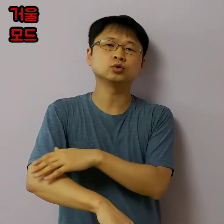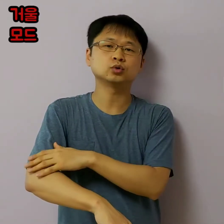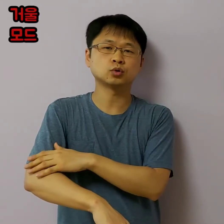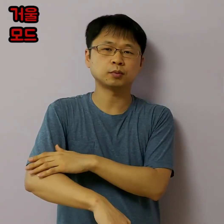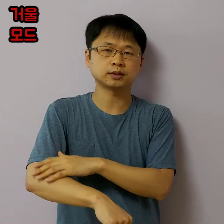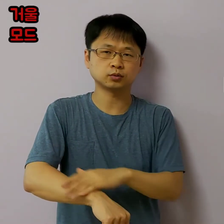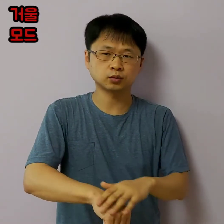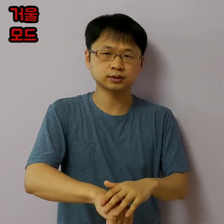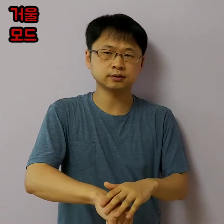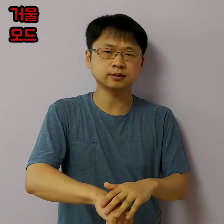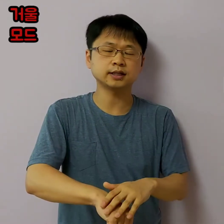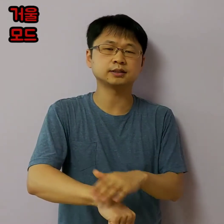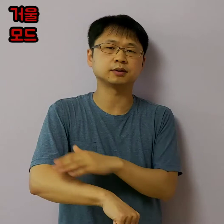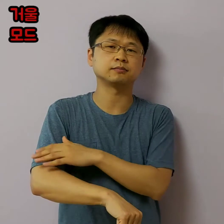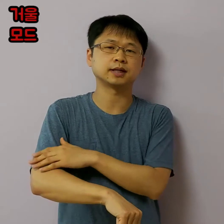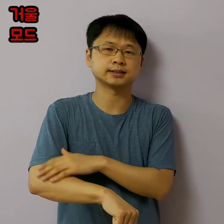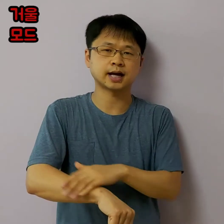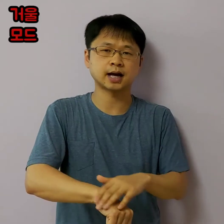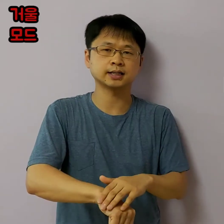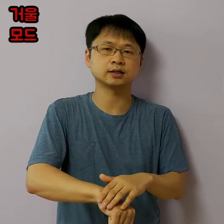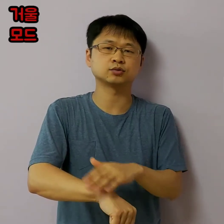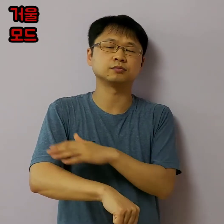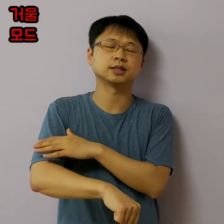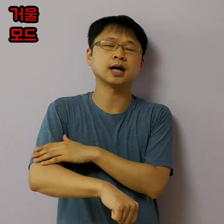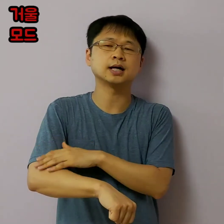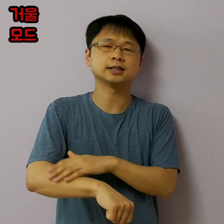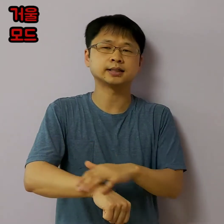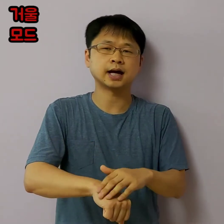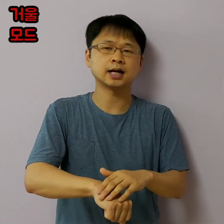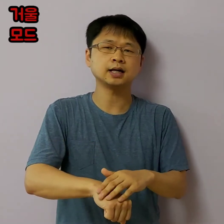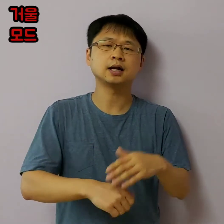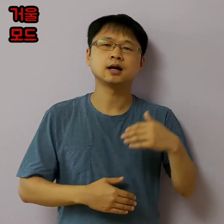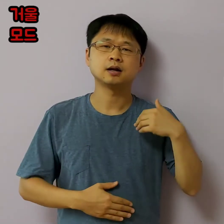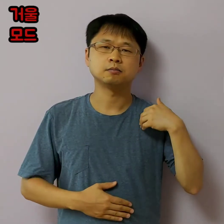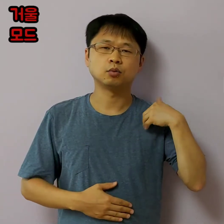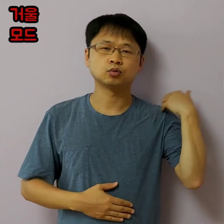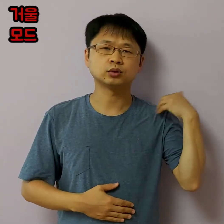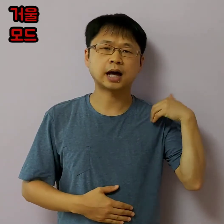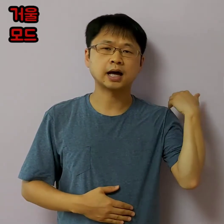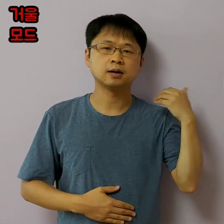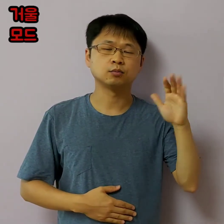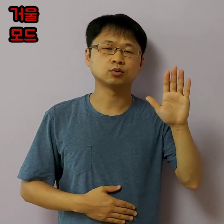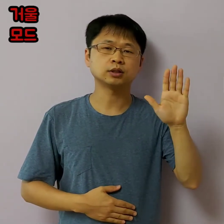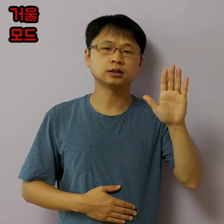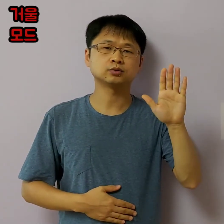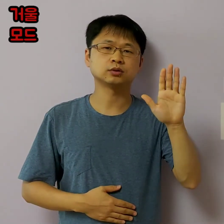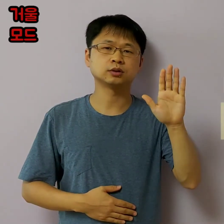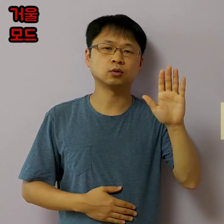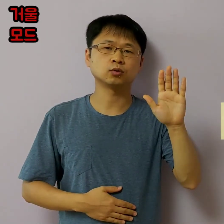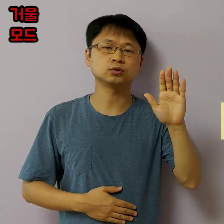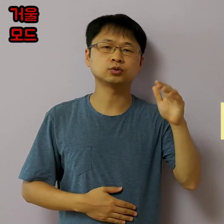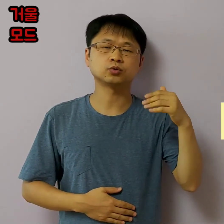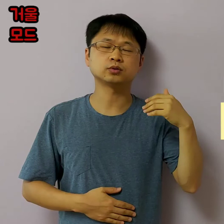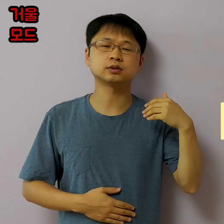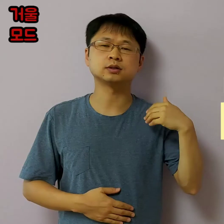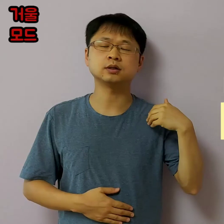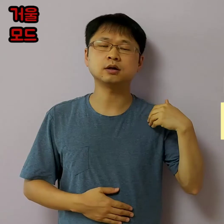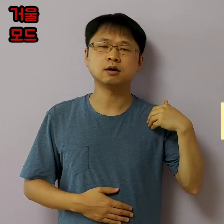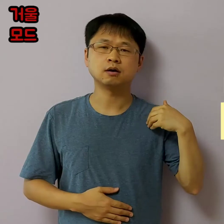오른손 손바닥으로 쓸어내리시면 됩니다. 잘이란 수어입니다. 잘 모르다는 수어는 오른손 손끝을